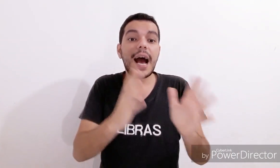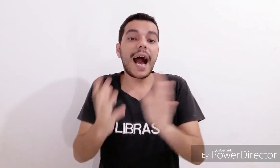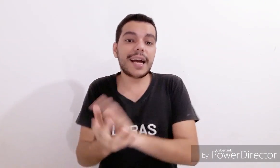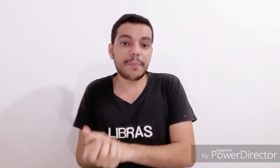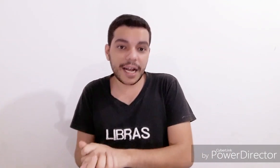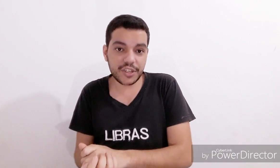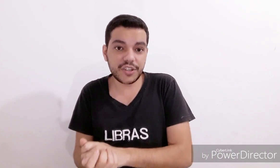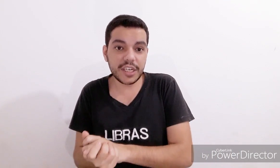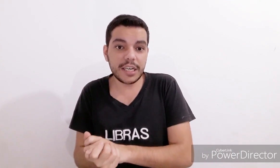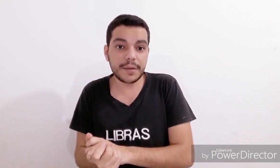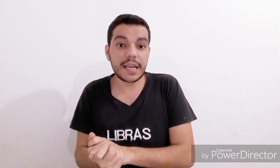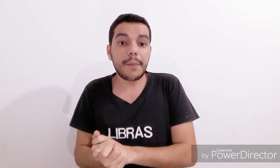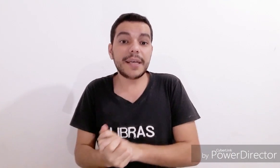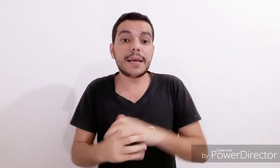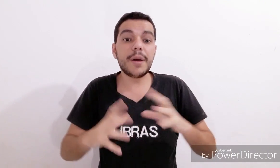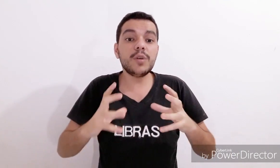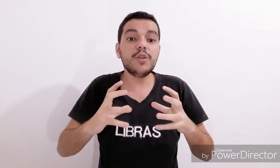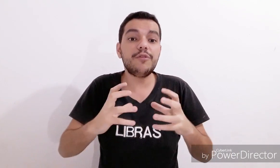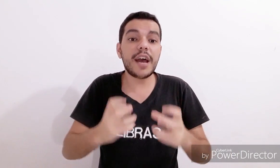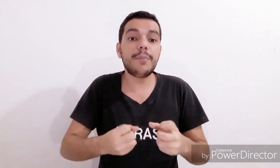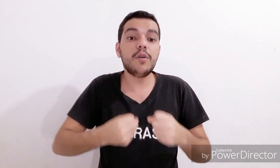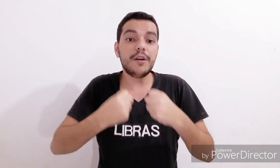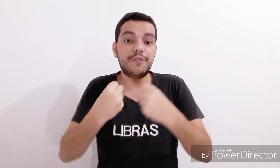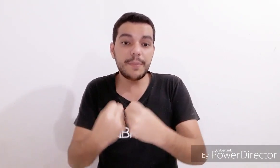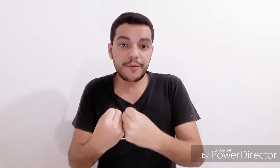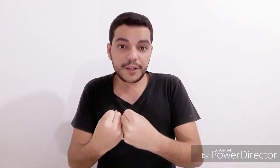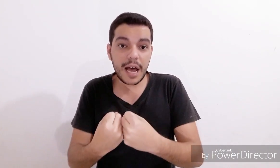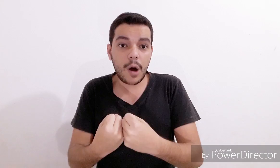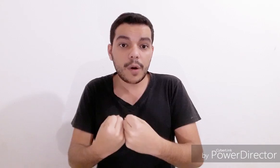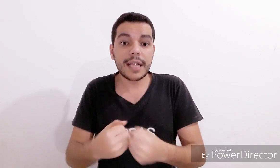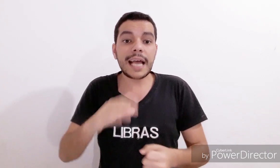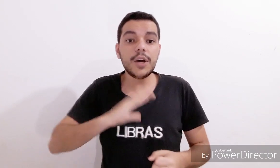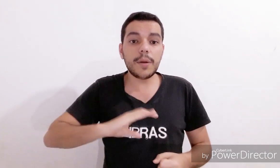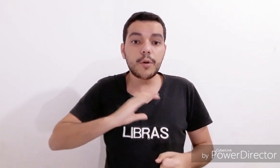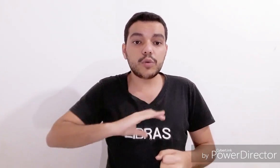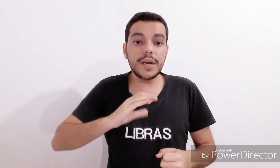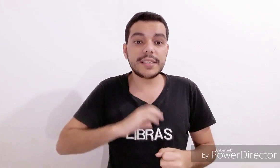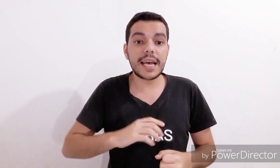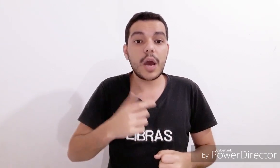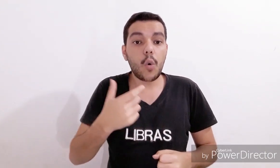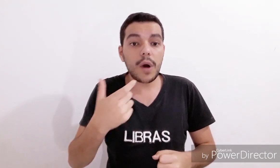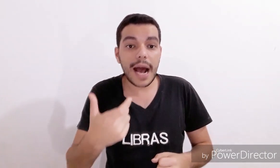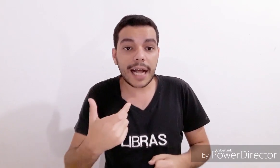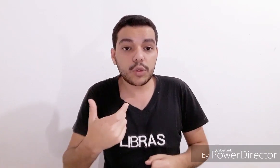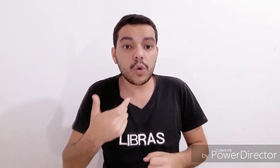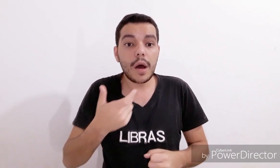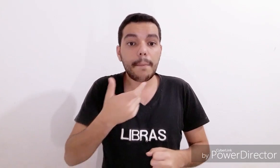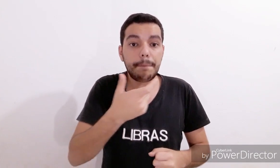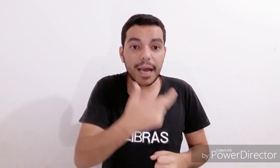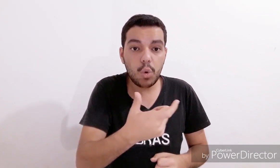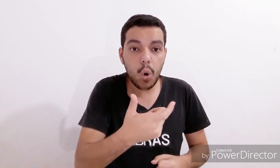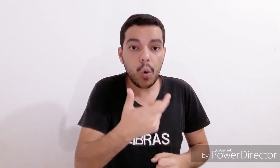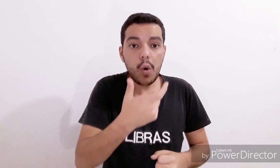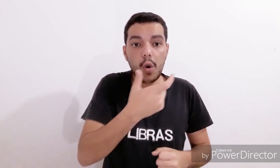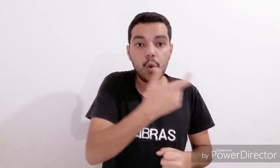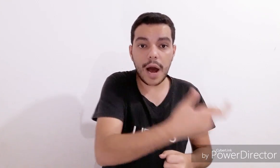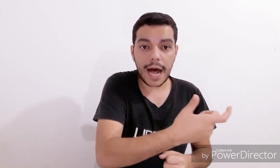a gramática de Libras. Perceberam que o verbo vem para o final? Na língua portuguesa é o gato pegou o